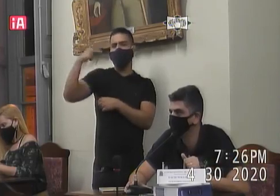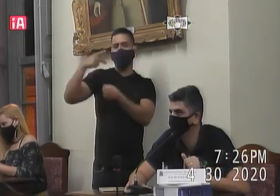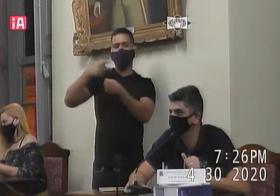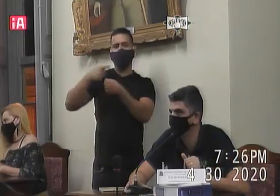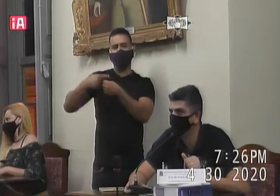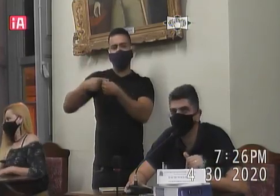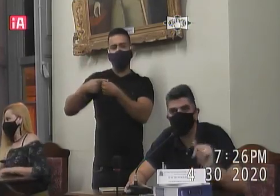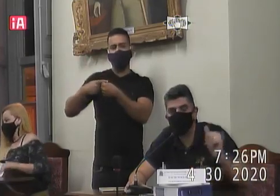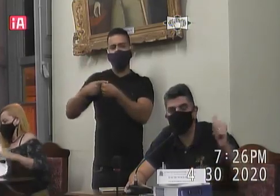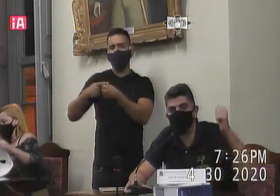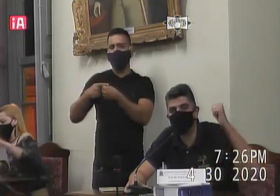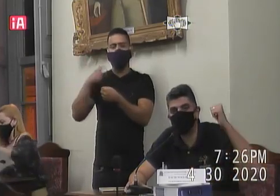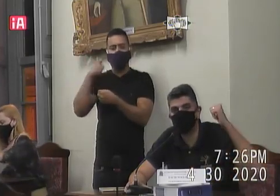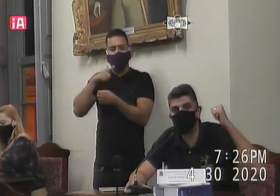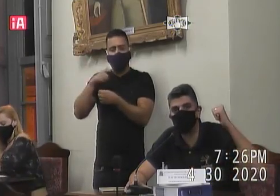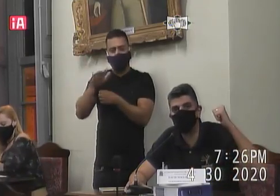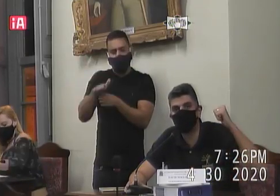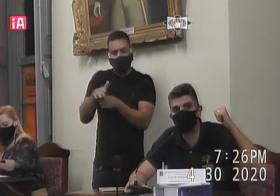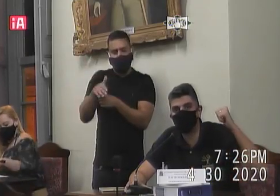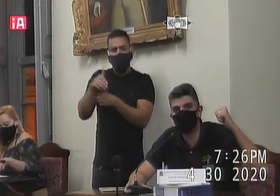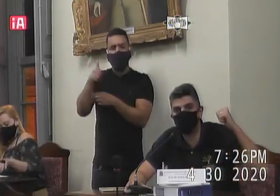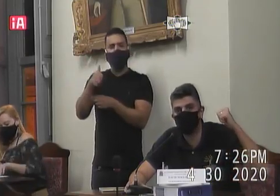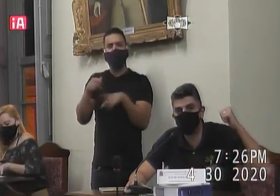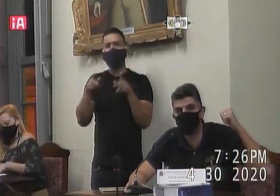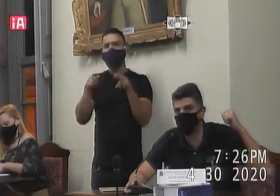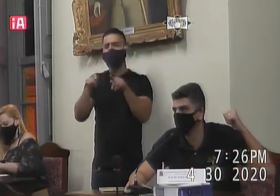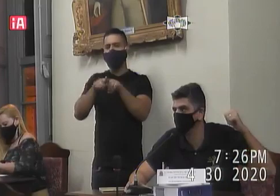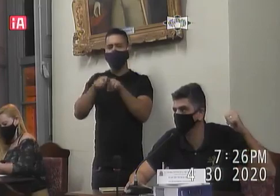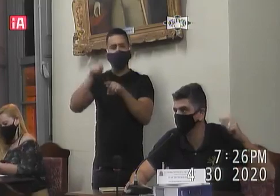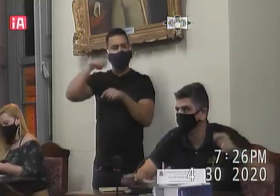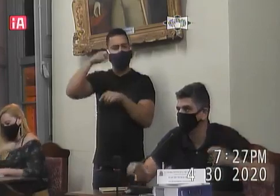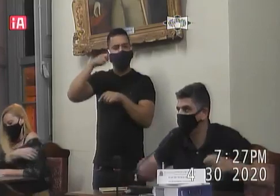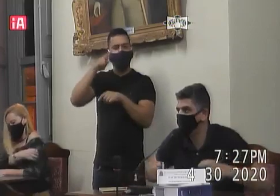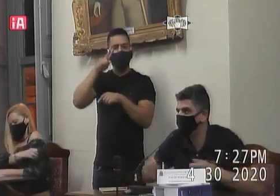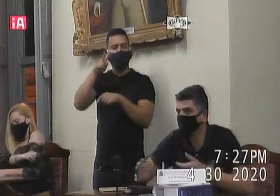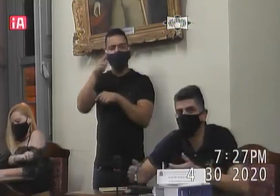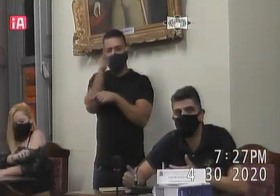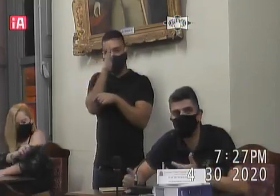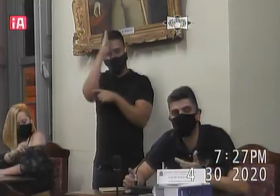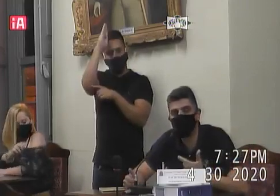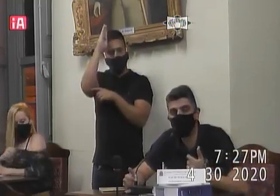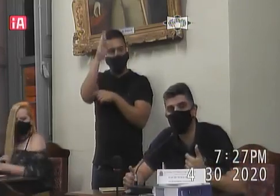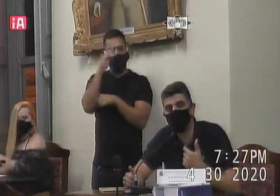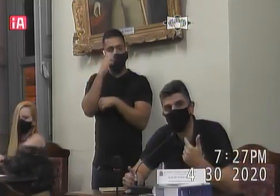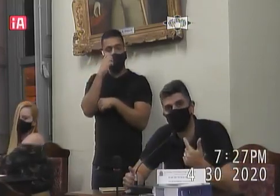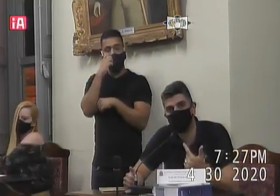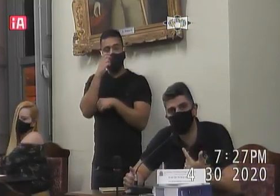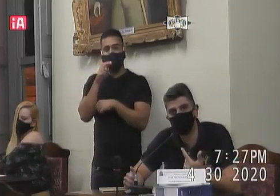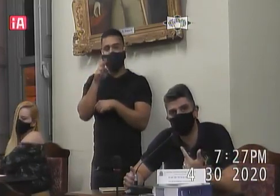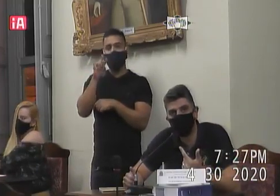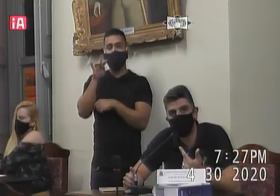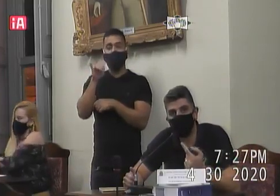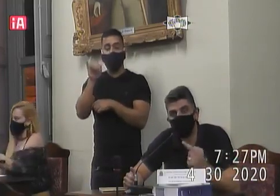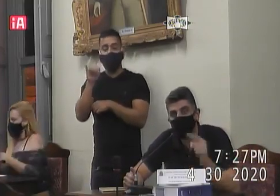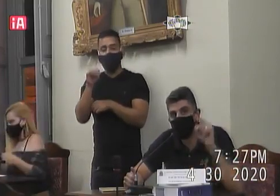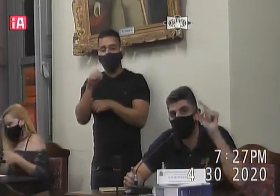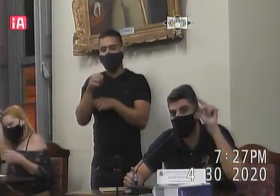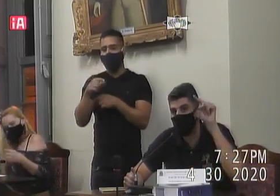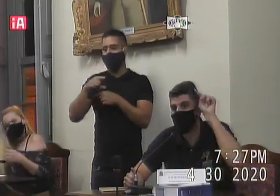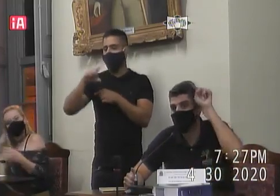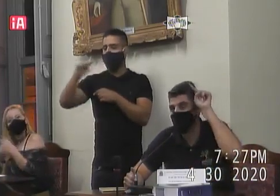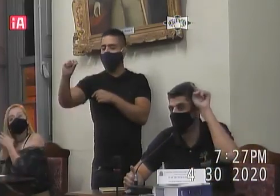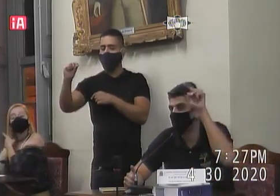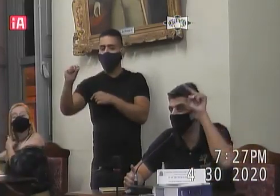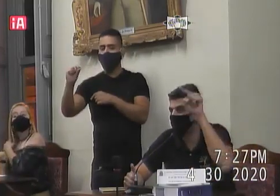Deus. Como aquele vídeo que nós vimos ontem do bombeiro, saindo de dentro da UTI aplaudido, e ele